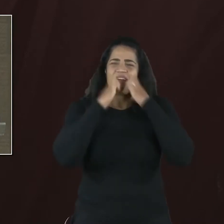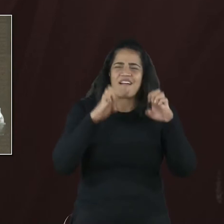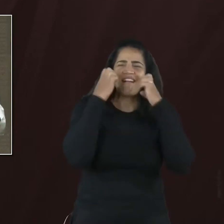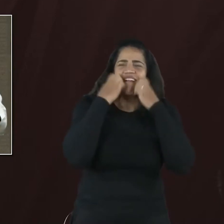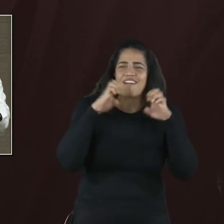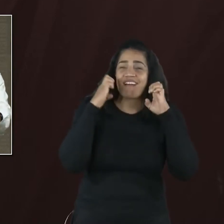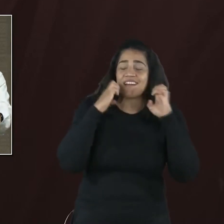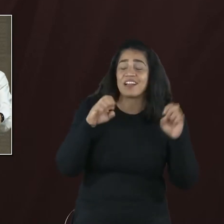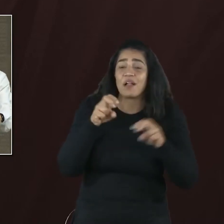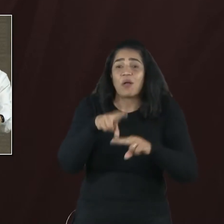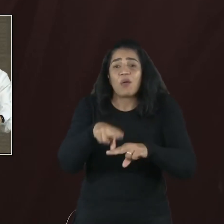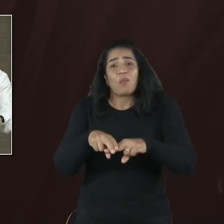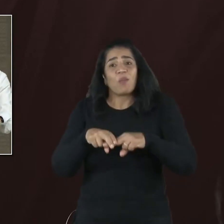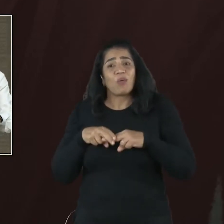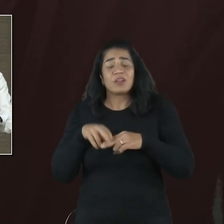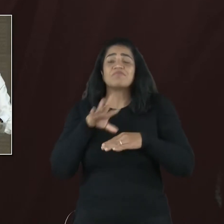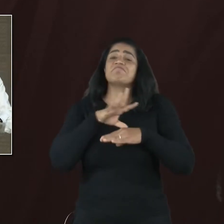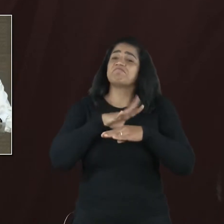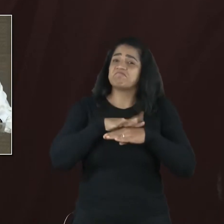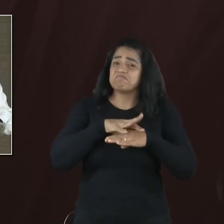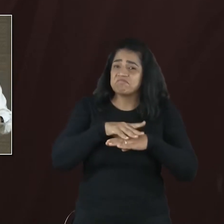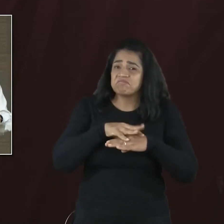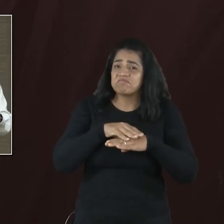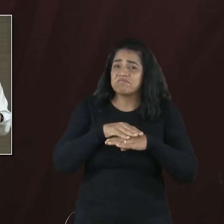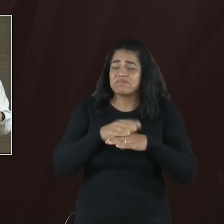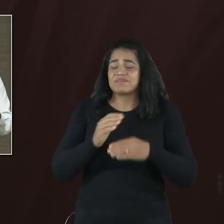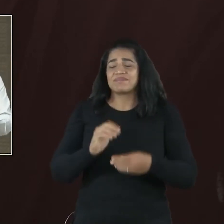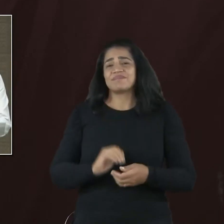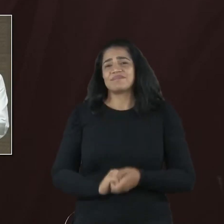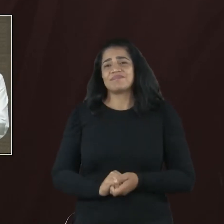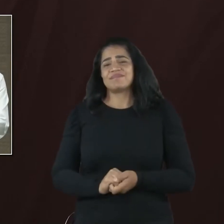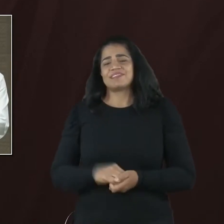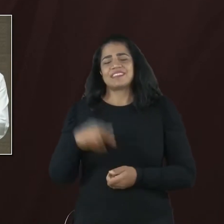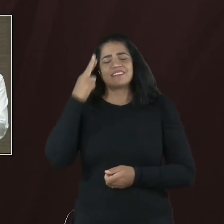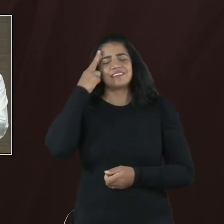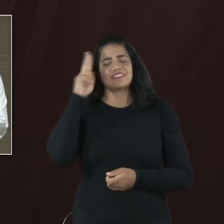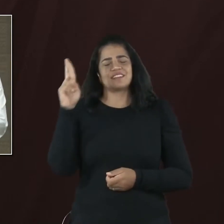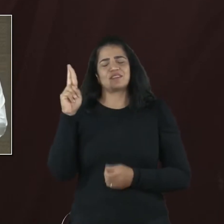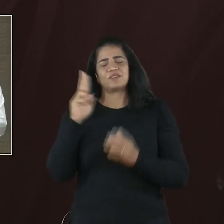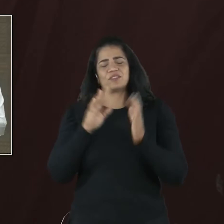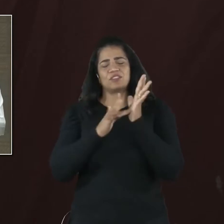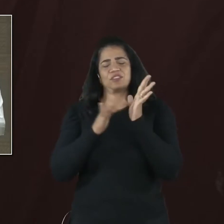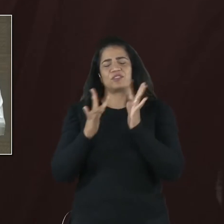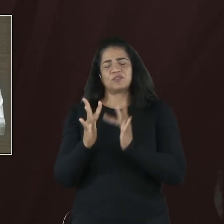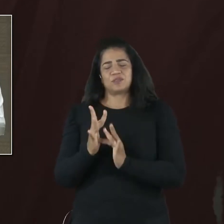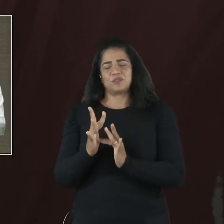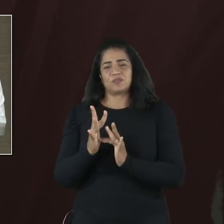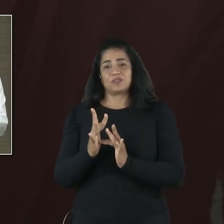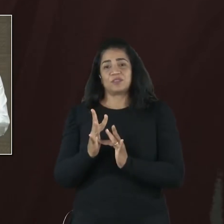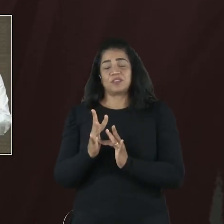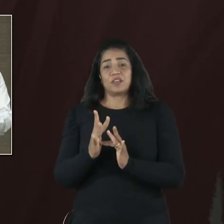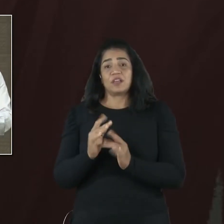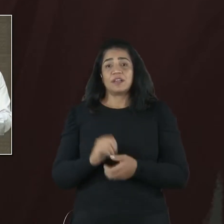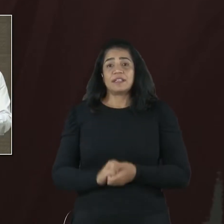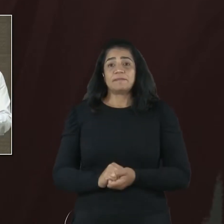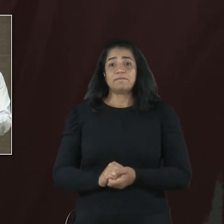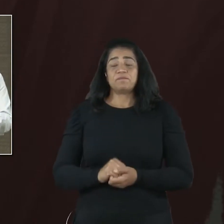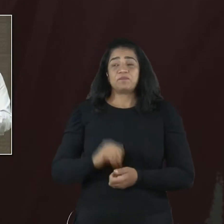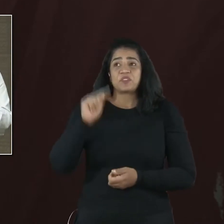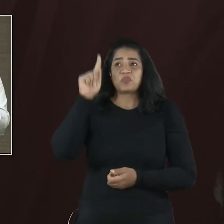uma doença, de uma enfermidade física. Senhor Jesus. E os Gálatas não